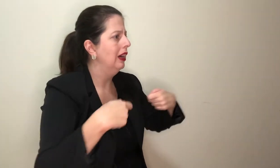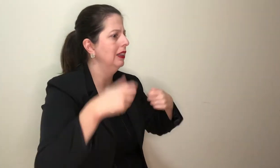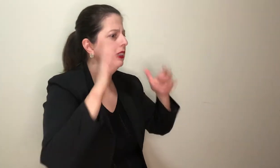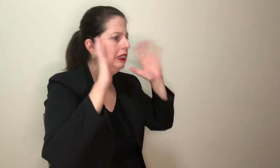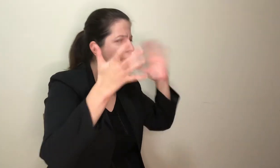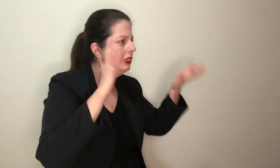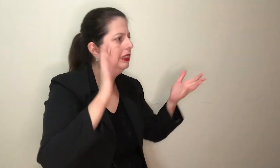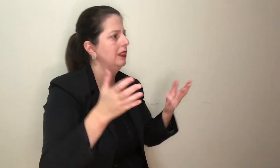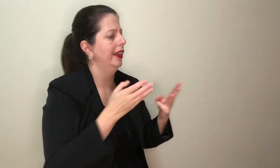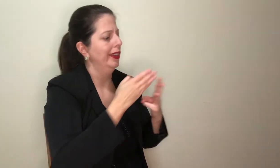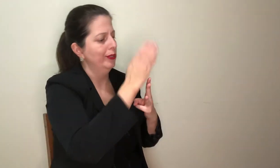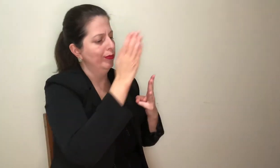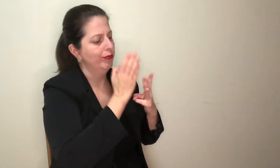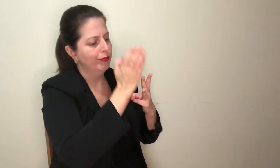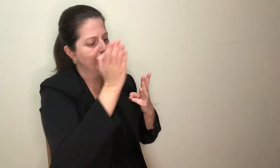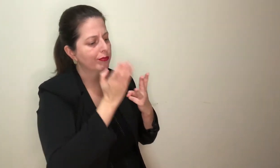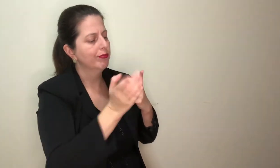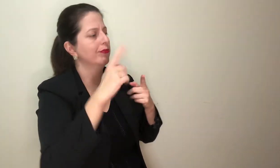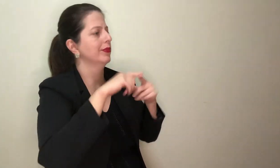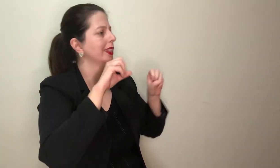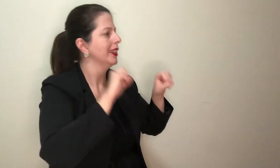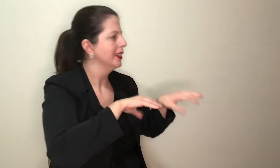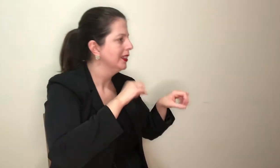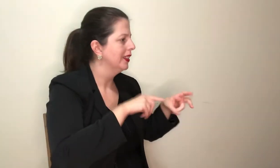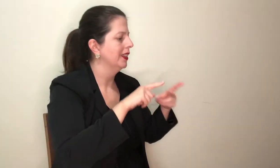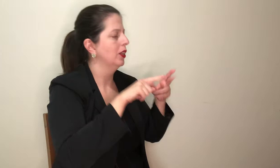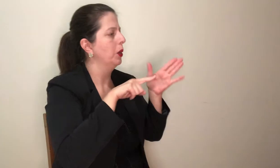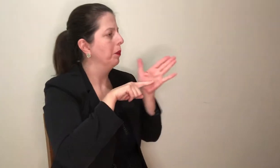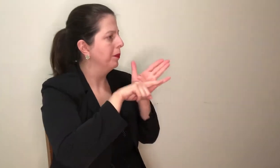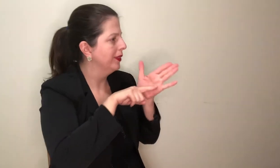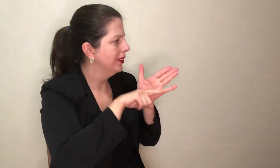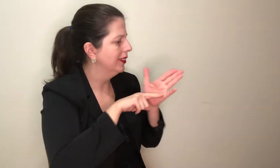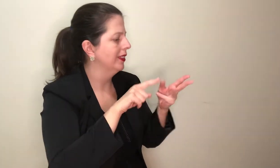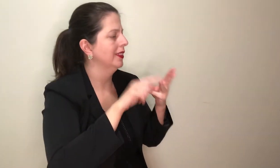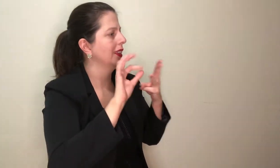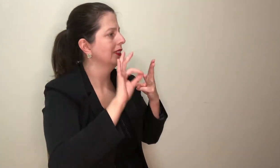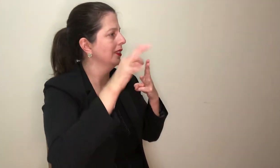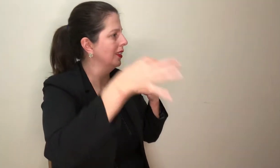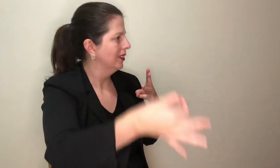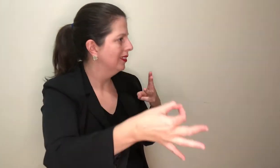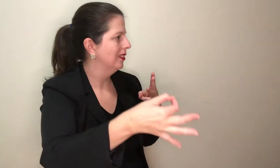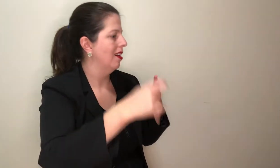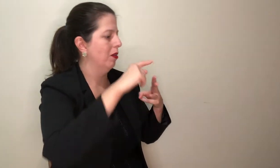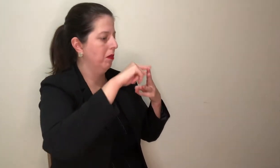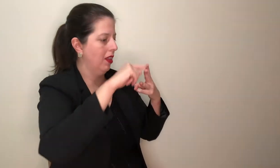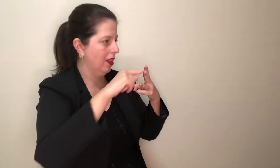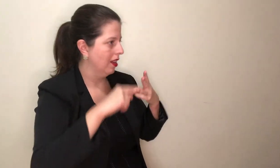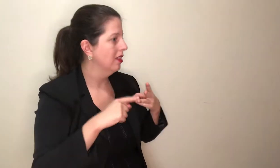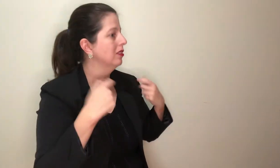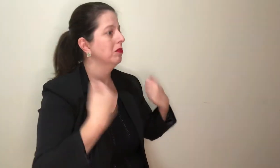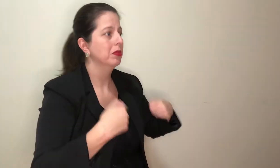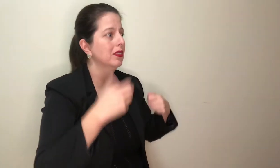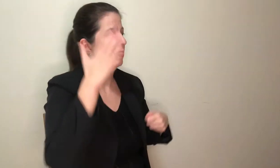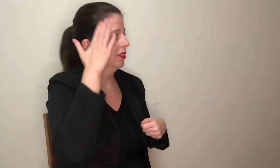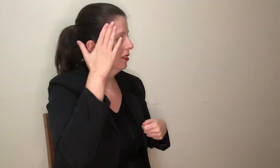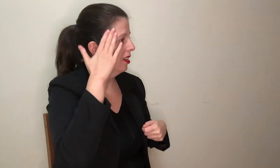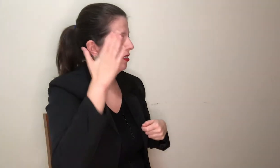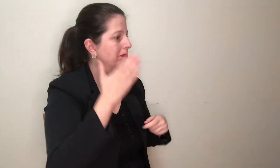e da extensão, é preciso saber e usar os sistemas, e em tudo tem português. Eu fazer os